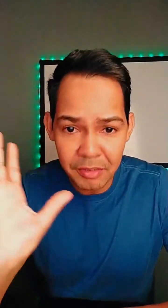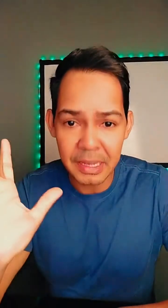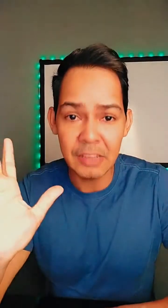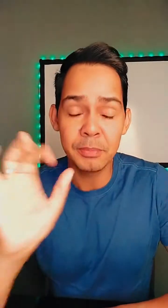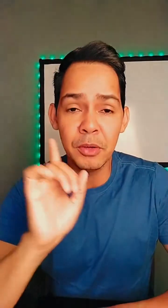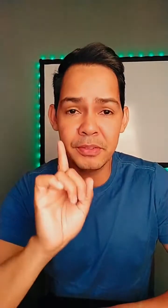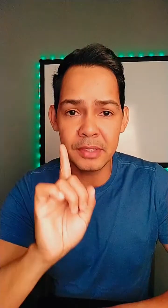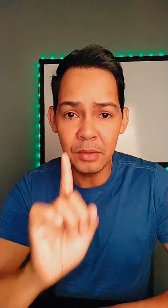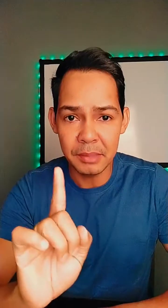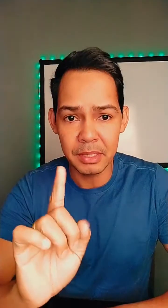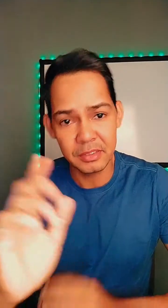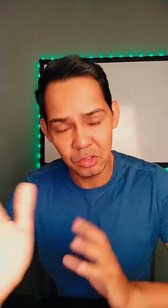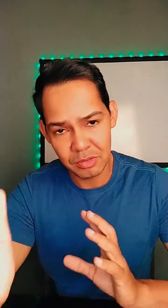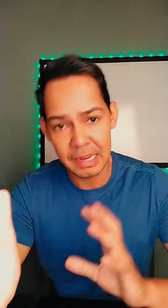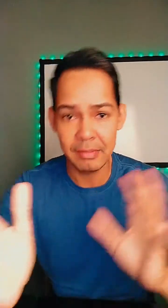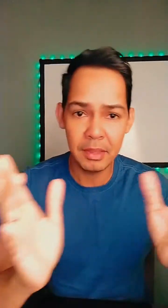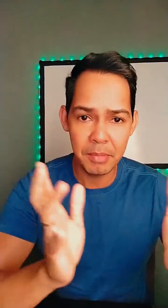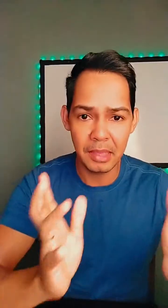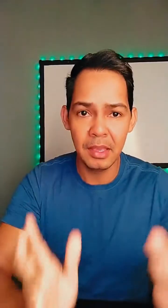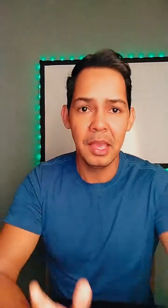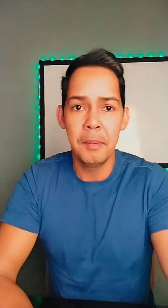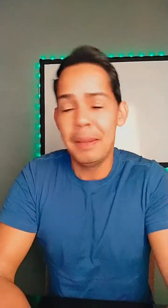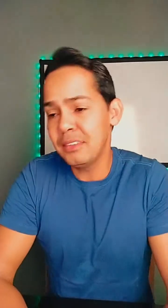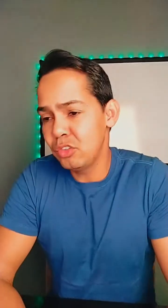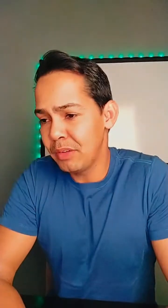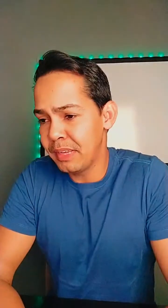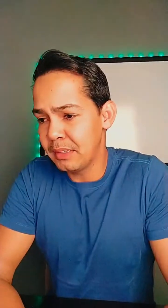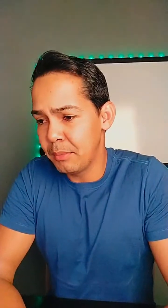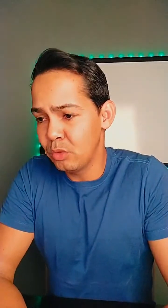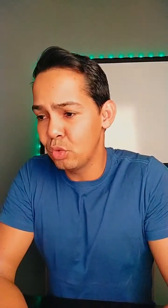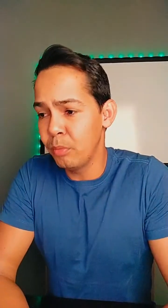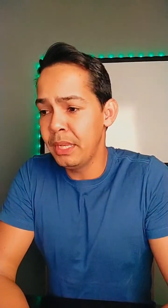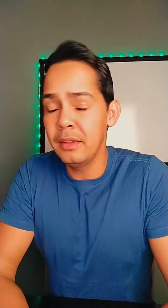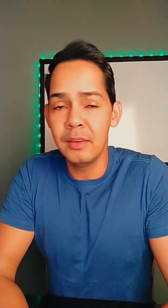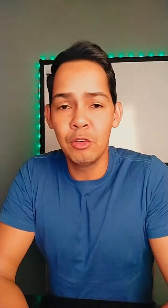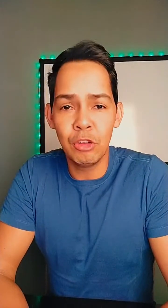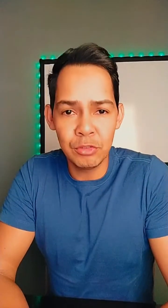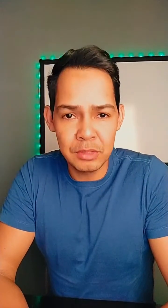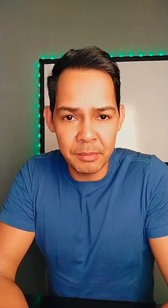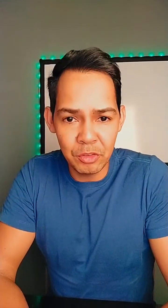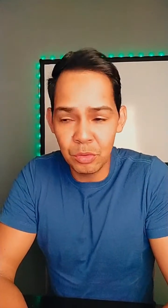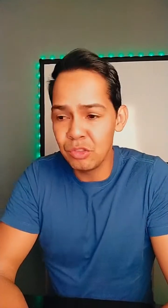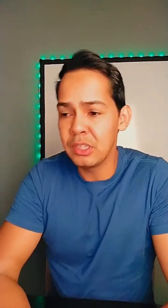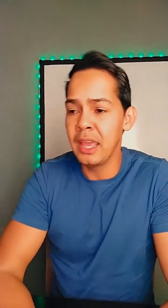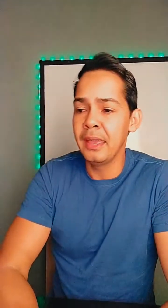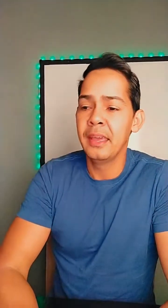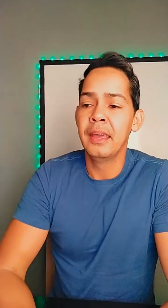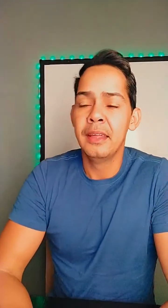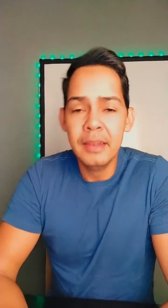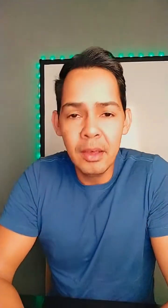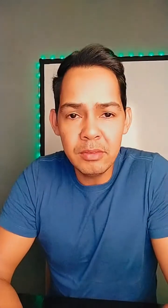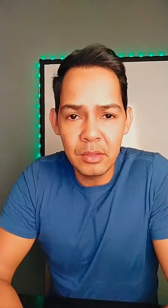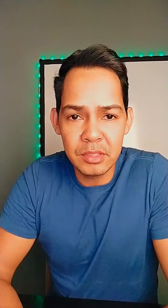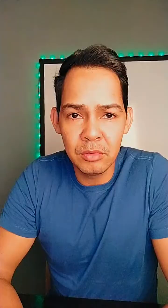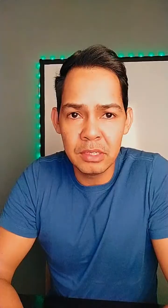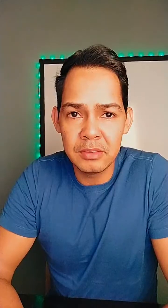de profissão Libras. A gente vai falar também, mas a gente vai falar também sobre o nosso tema de hoje, que é não tenho segurança para falar